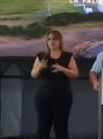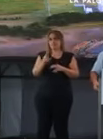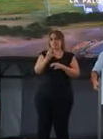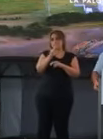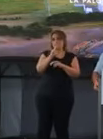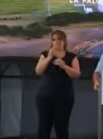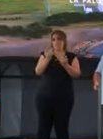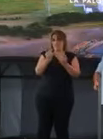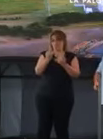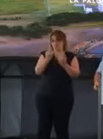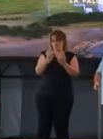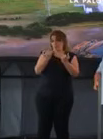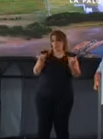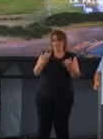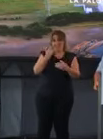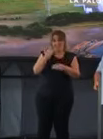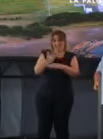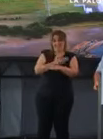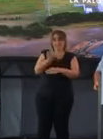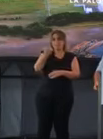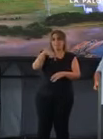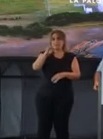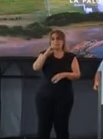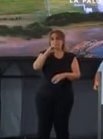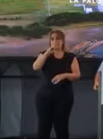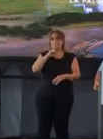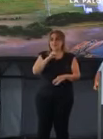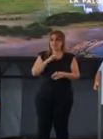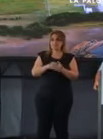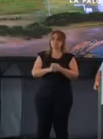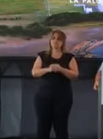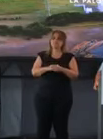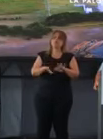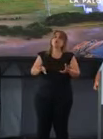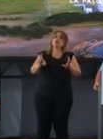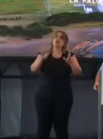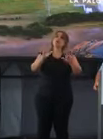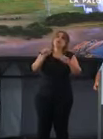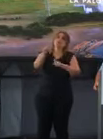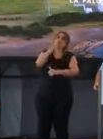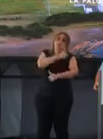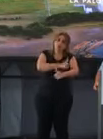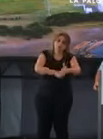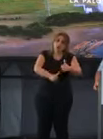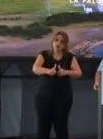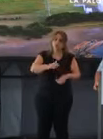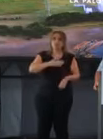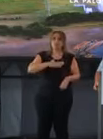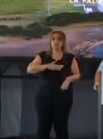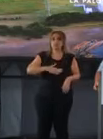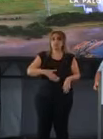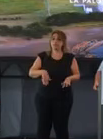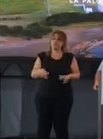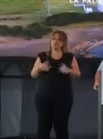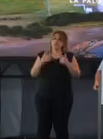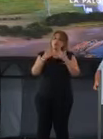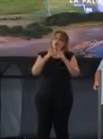marzo. Ojalá tengamos una transición civilizada. No lo puedo